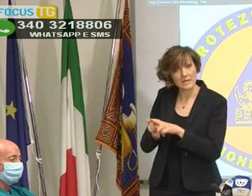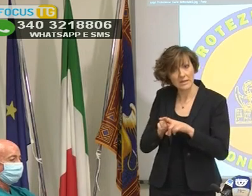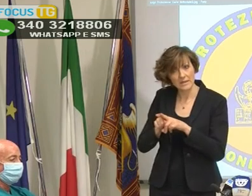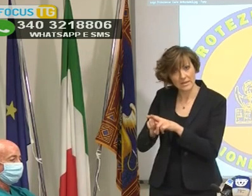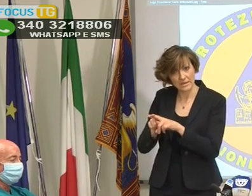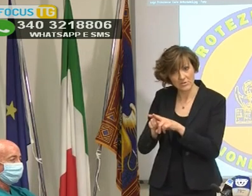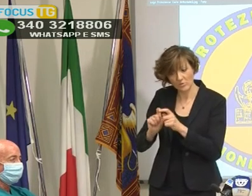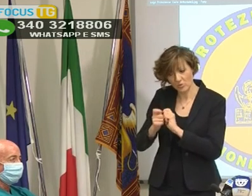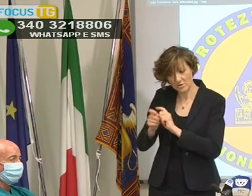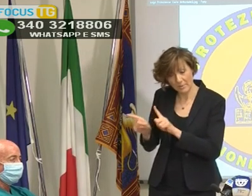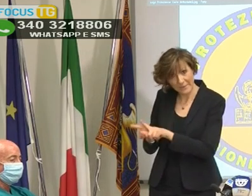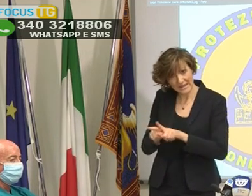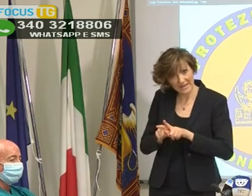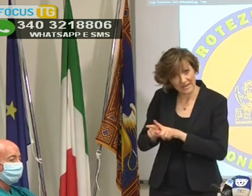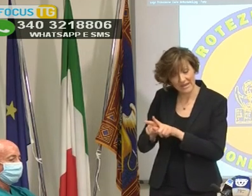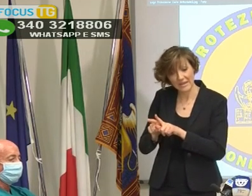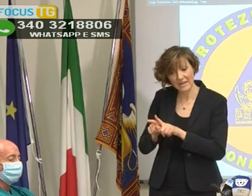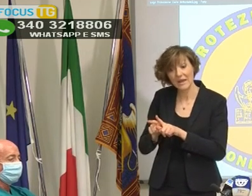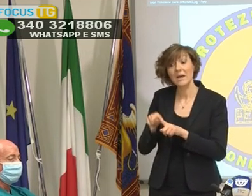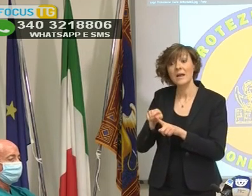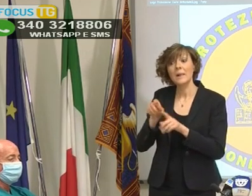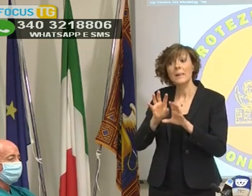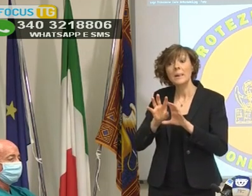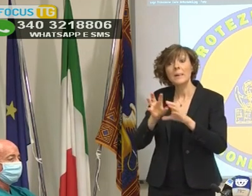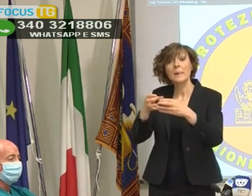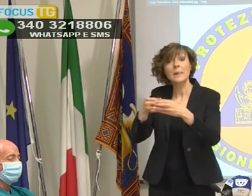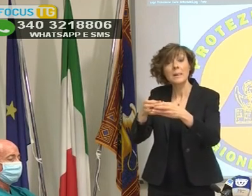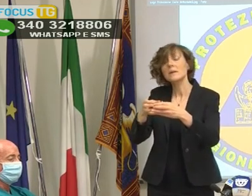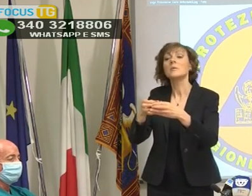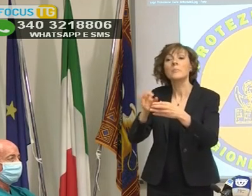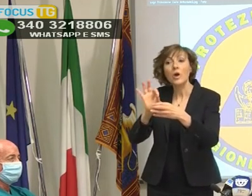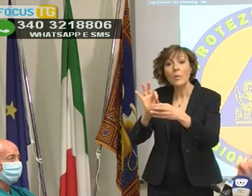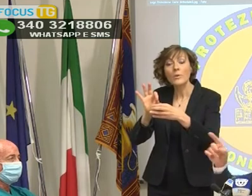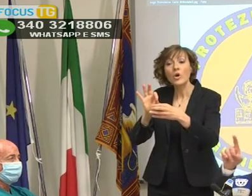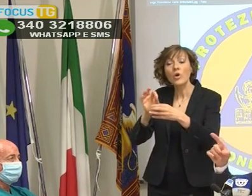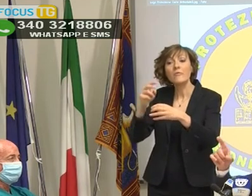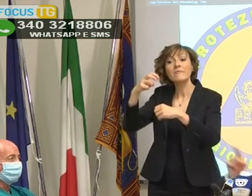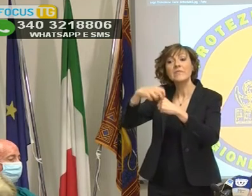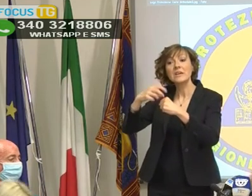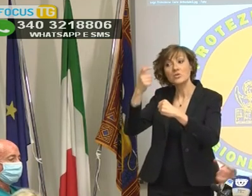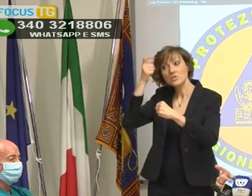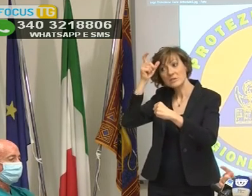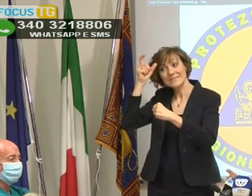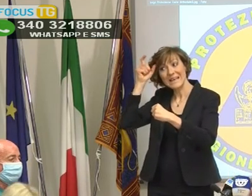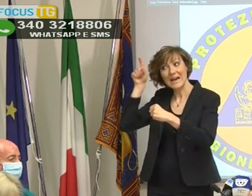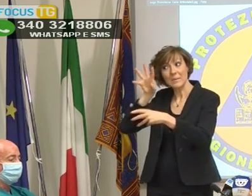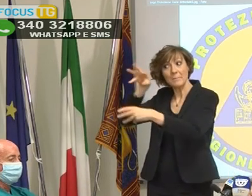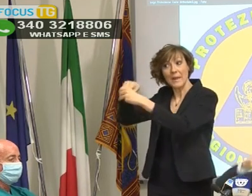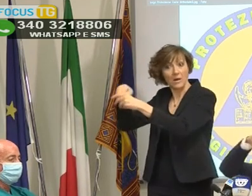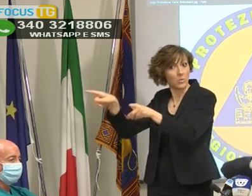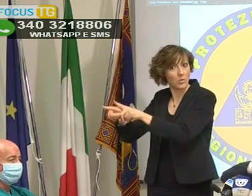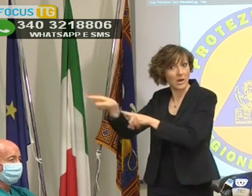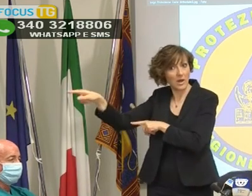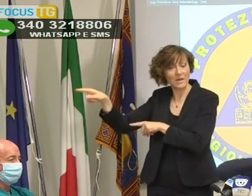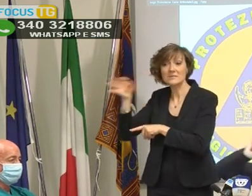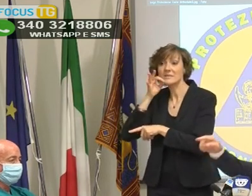stessa mutazione, e appartenenti al cluster dei virus isolati in Serbia. Ciò vuol dire che i virus serbi sono gli stessi, cioè